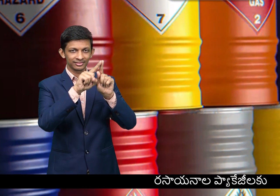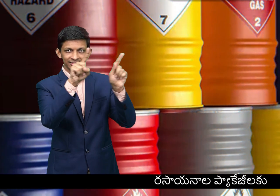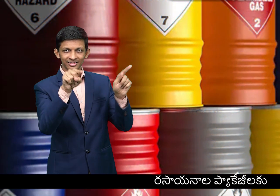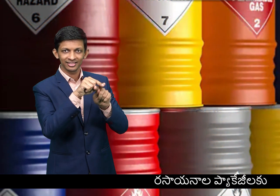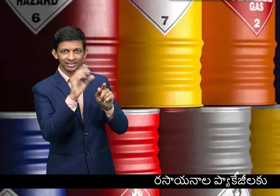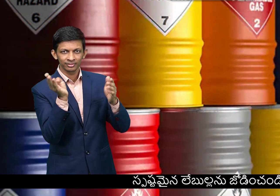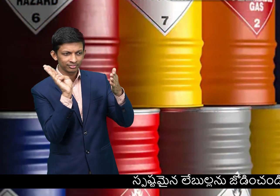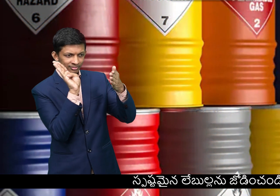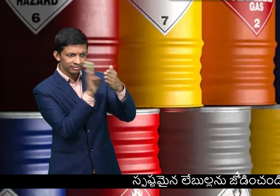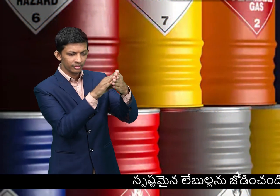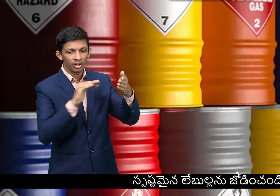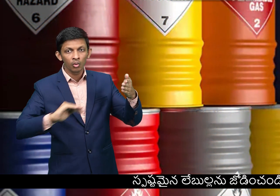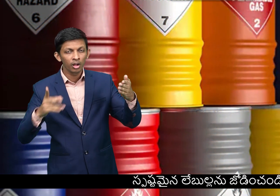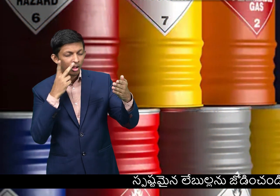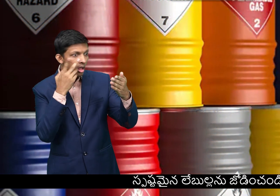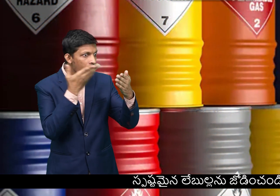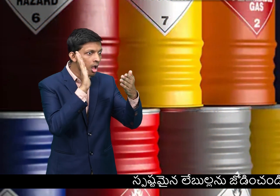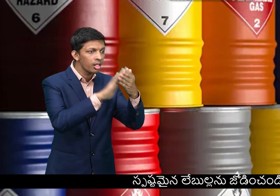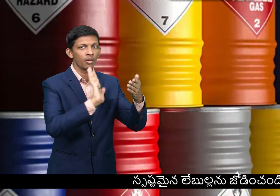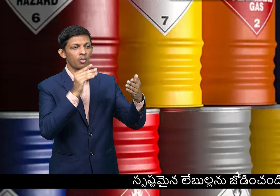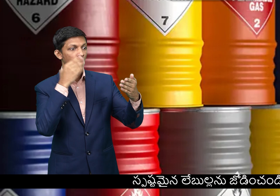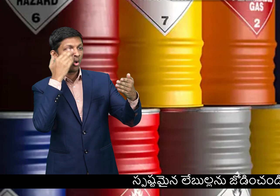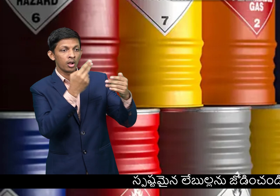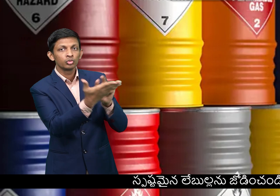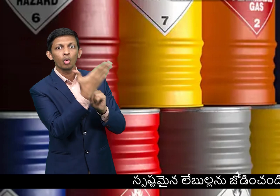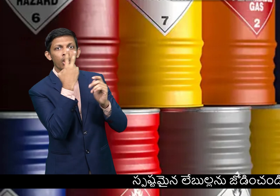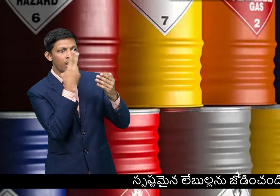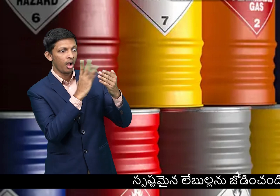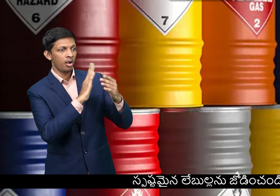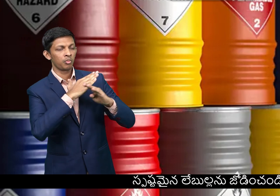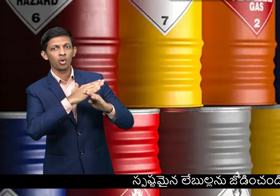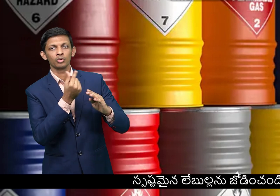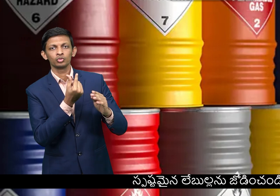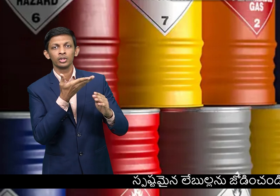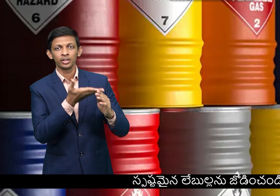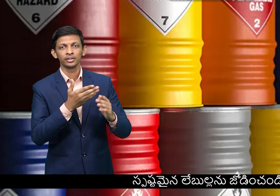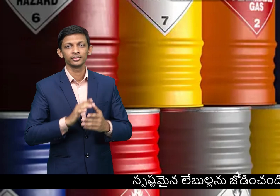రసాయనాలు ప్యాకేజీలకు స్పష్టమైన లేబుళ్లను జోడించండి.